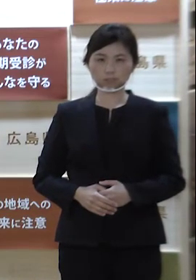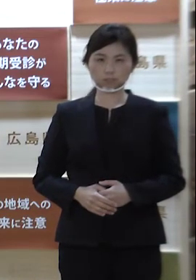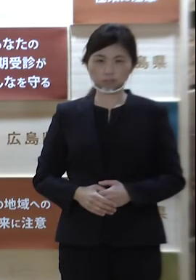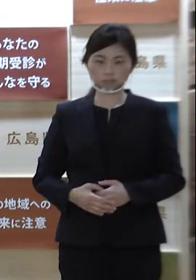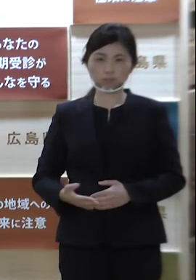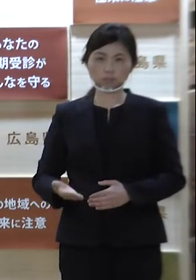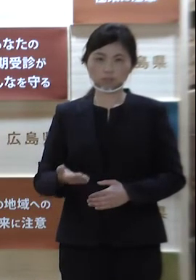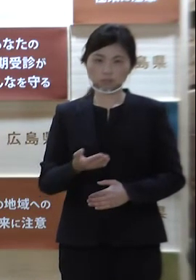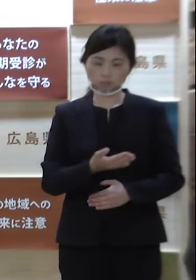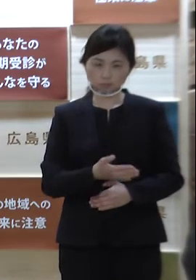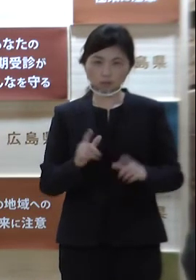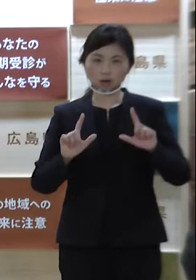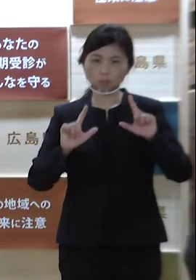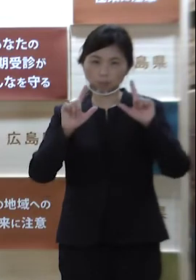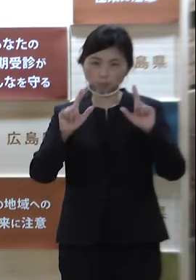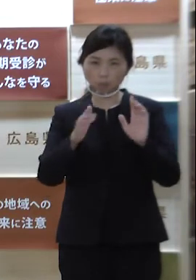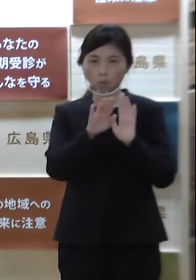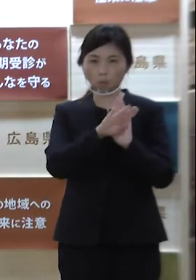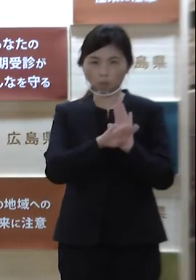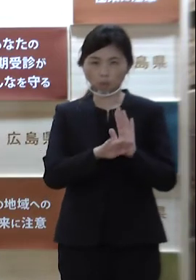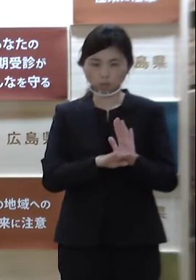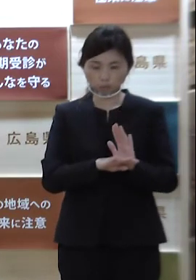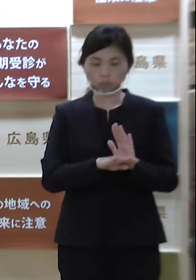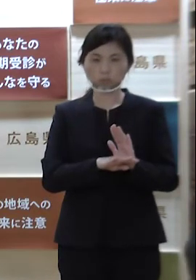そして発表項目ですが、